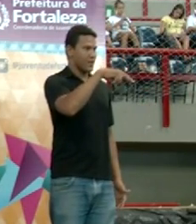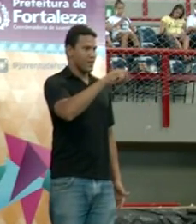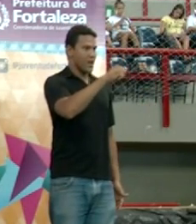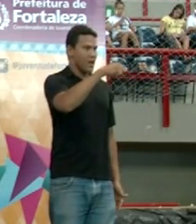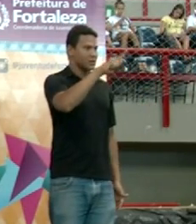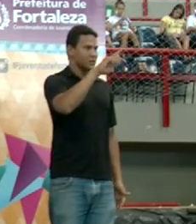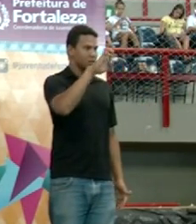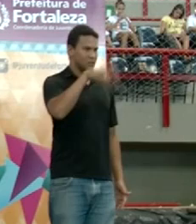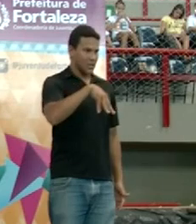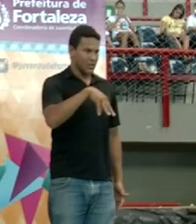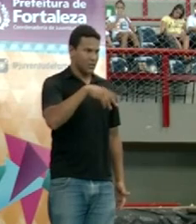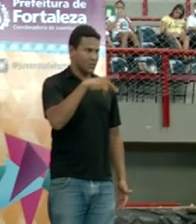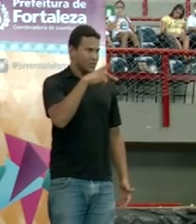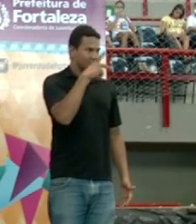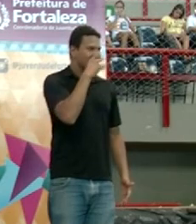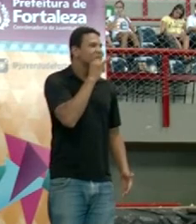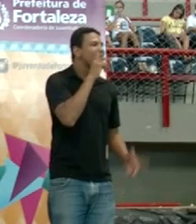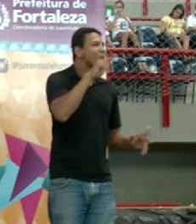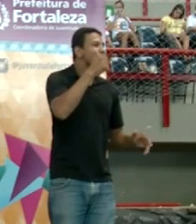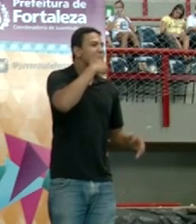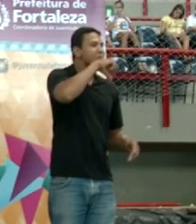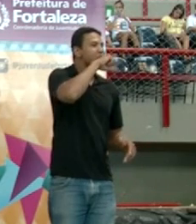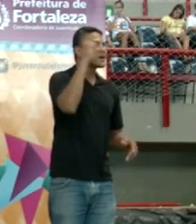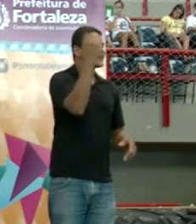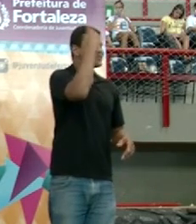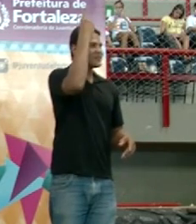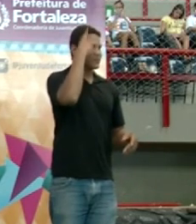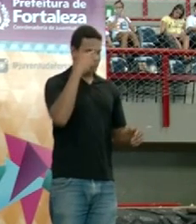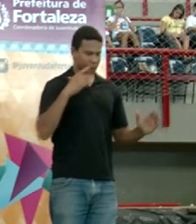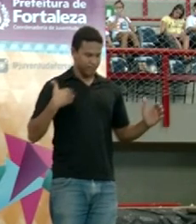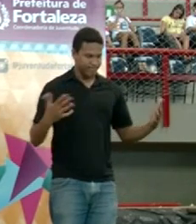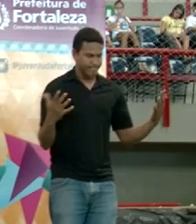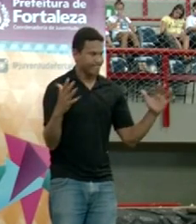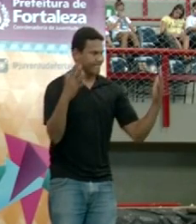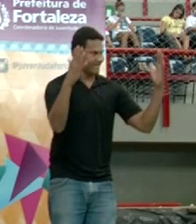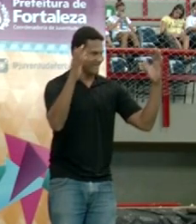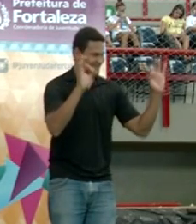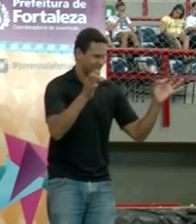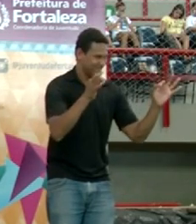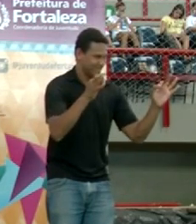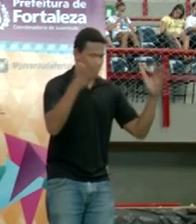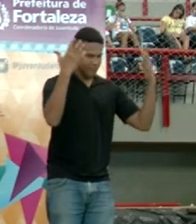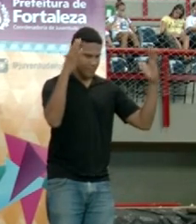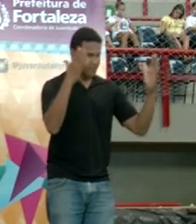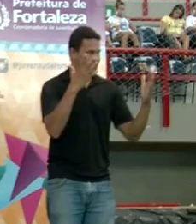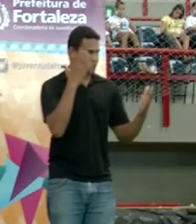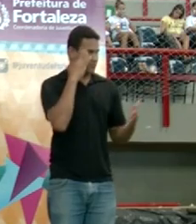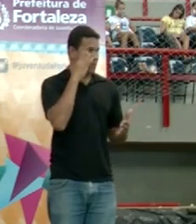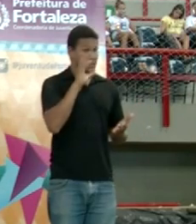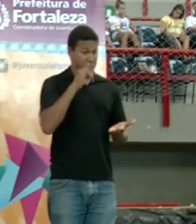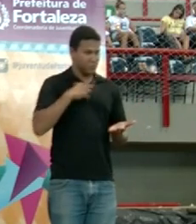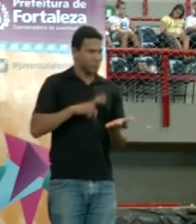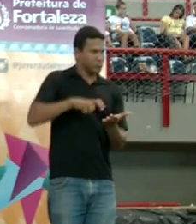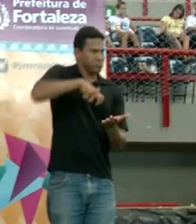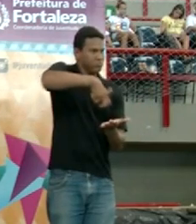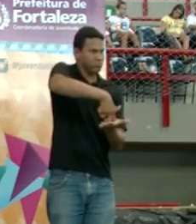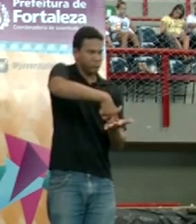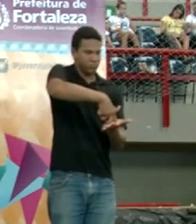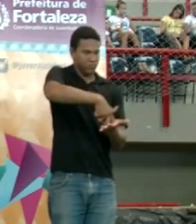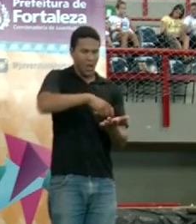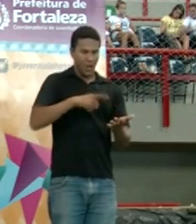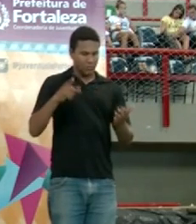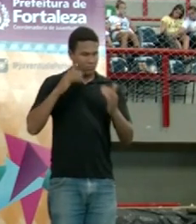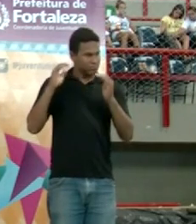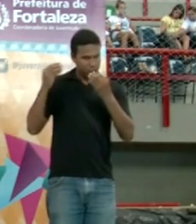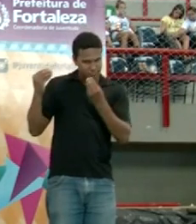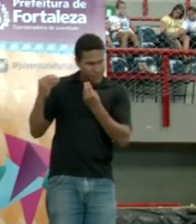estou agradecendo, eu estou transformando ele em cavaleiro. Uma vez cavaleiro, ele me promete o